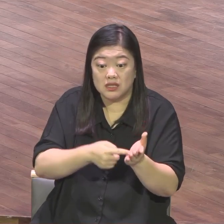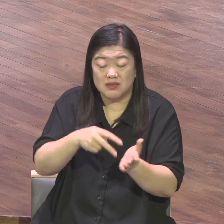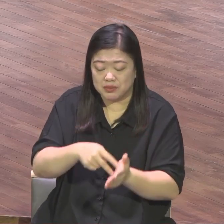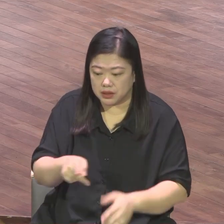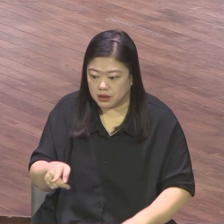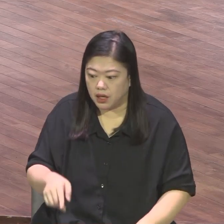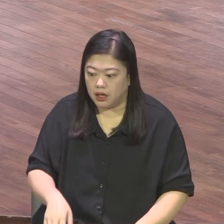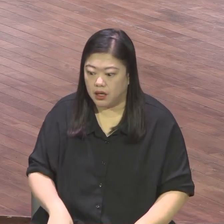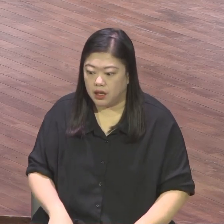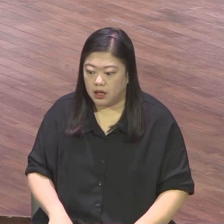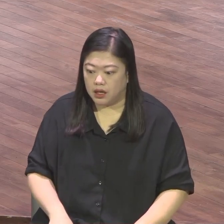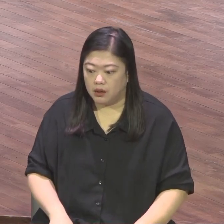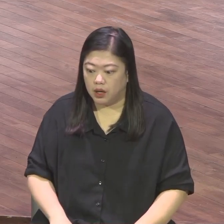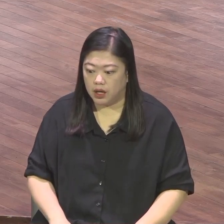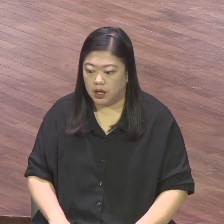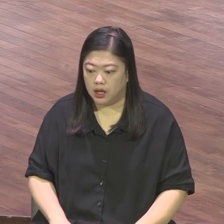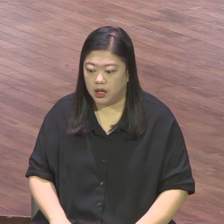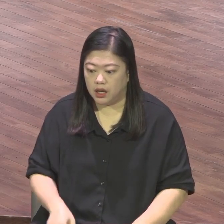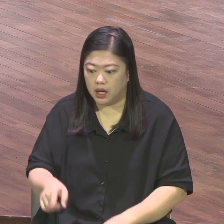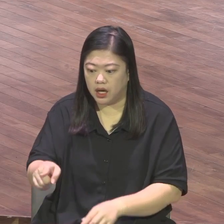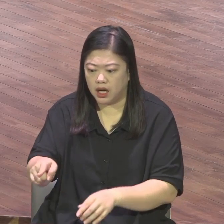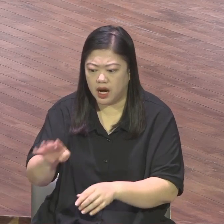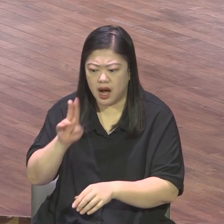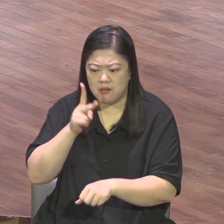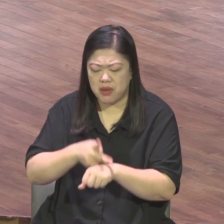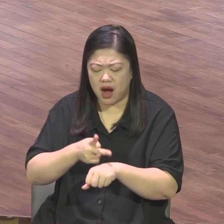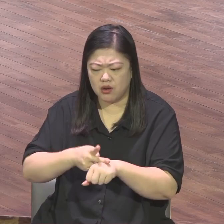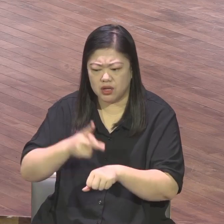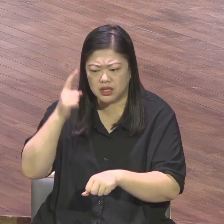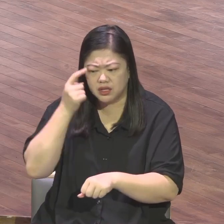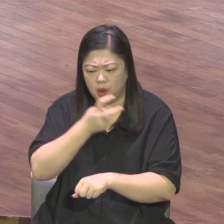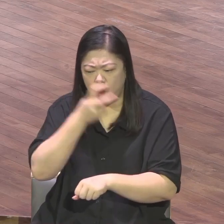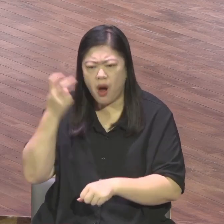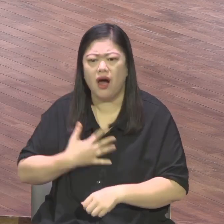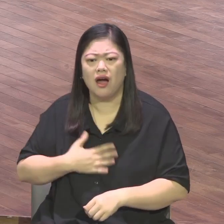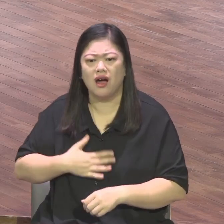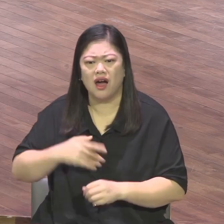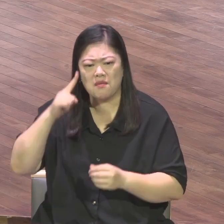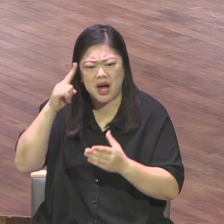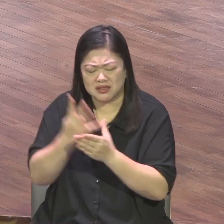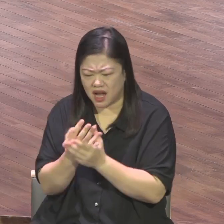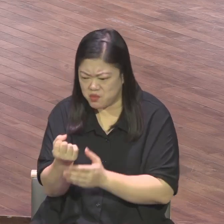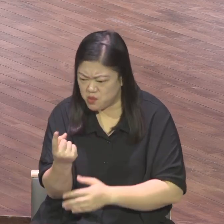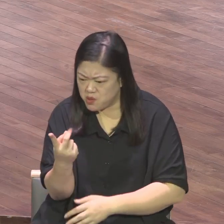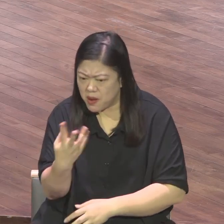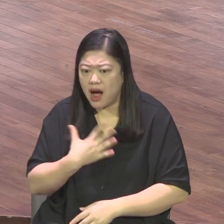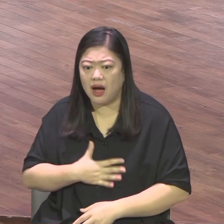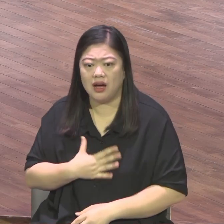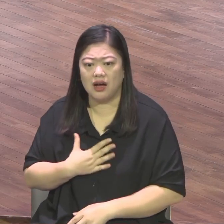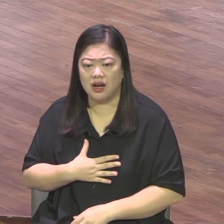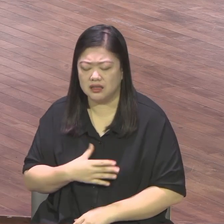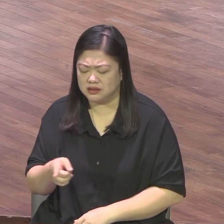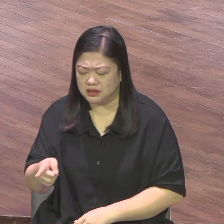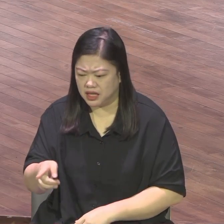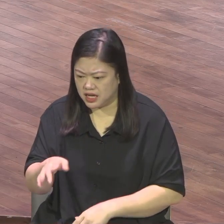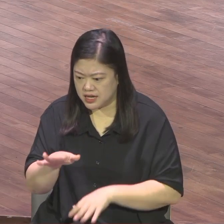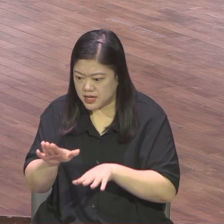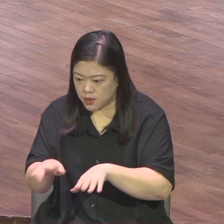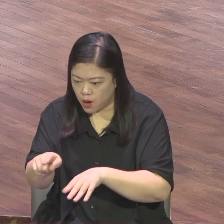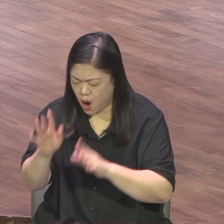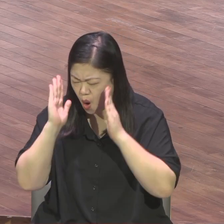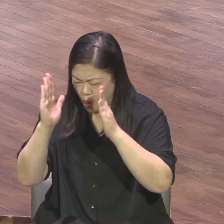아는 거요. 바울이 얼마나 공부를 많이 했는가를 아는 거요. 베스도 총독이 너무 많은 학문이 너를 미치게 하는